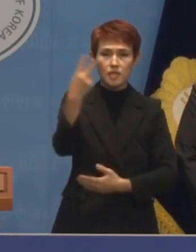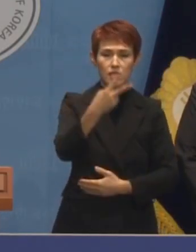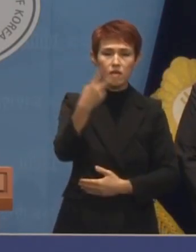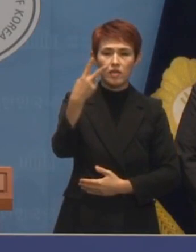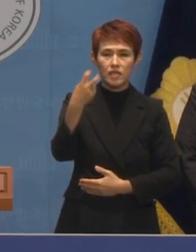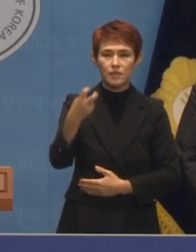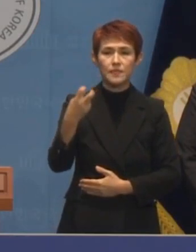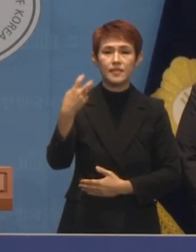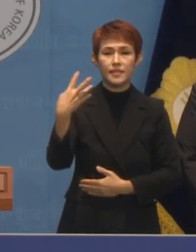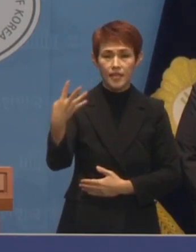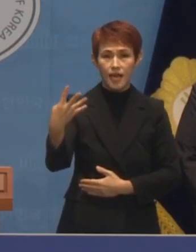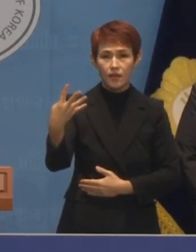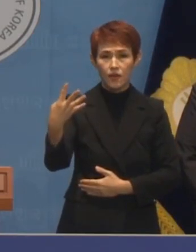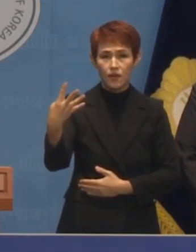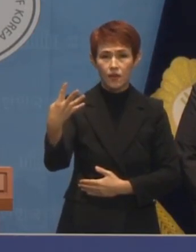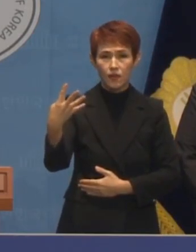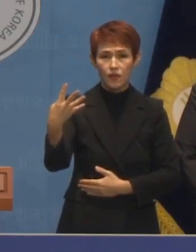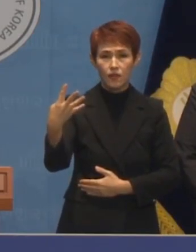2024년